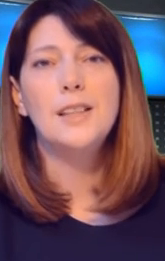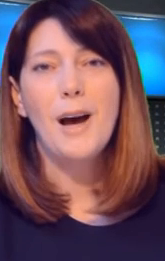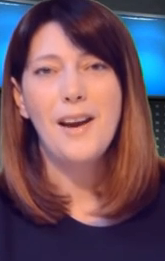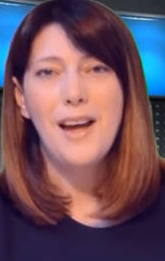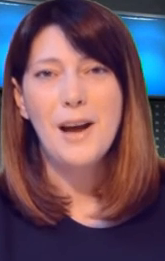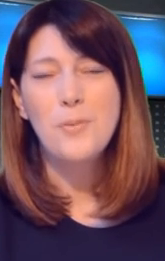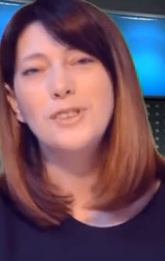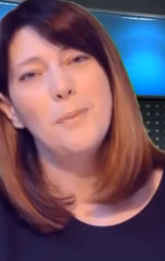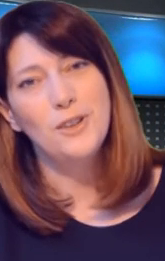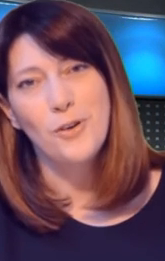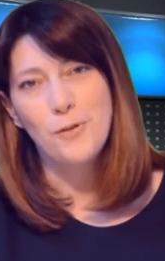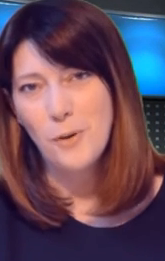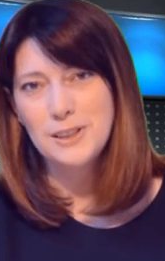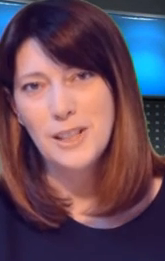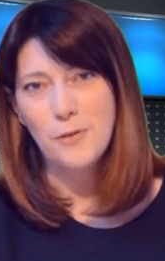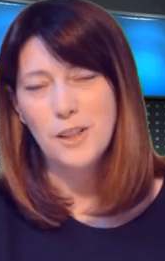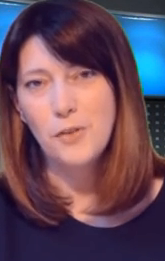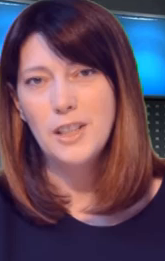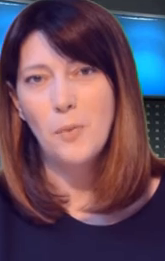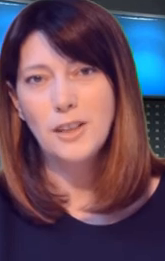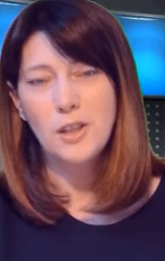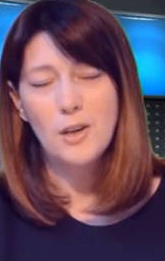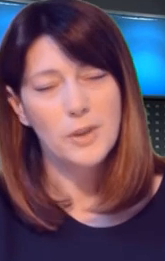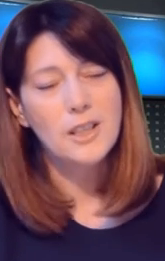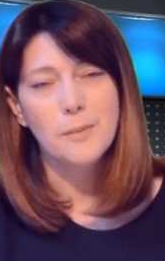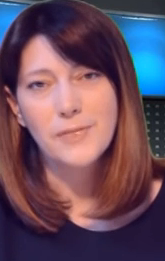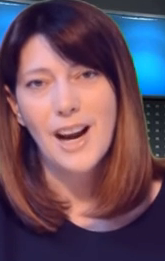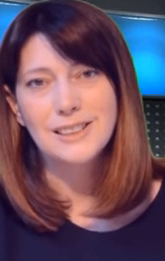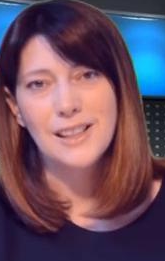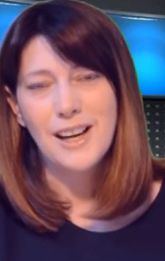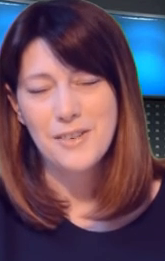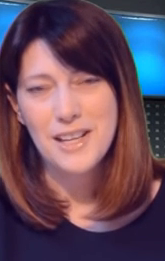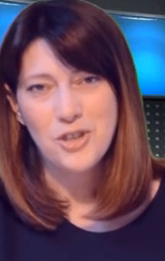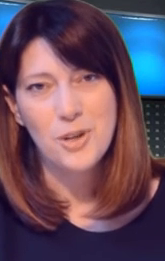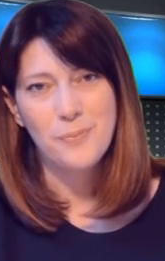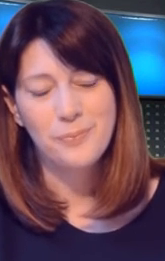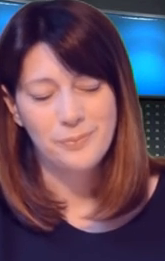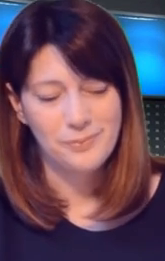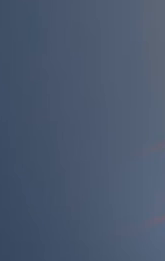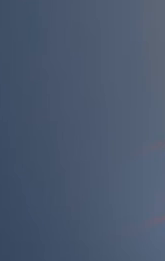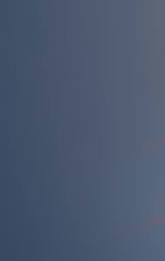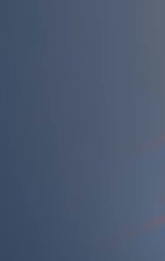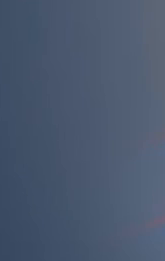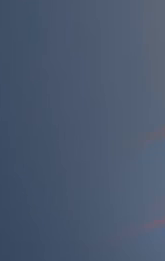fine settimana e appuntamento con le informazioni di Caffè TV24 a lunedì. Grazie, arrivederci.